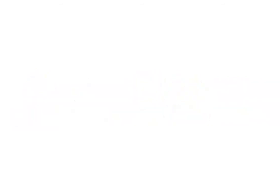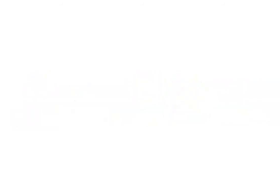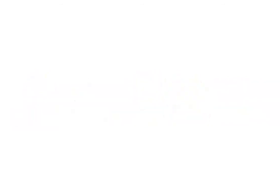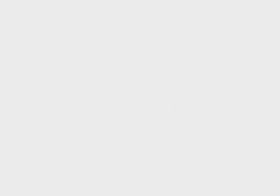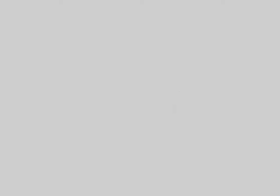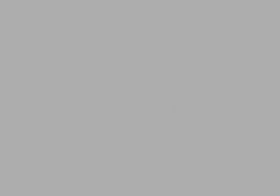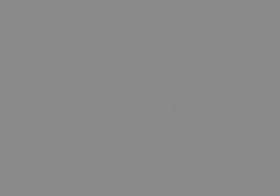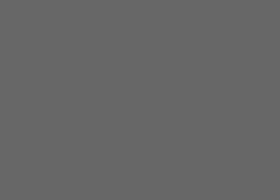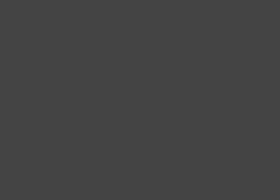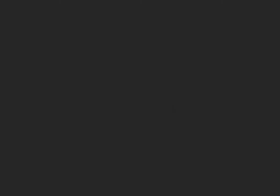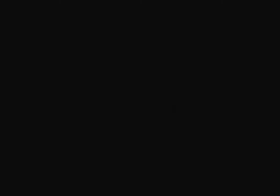Gracias por ver el video.